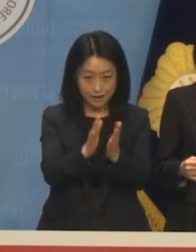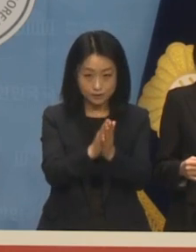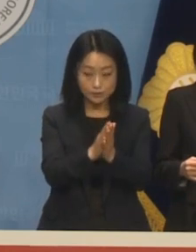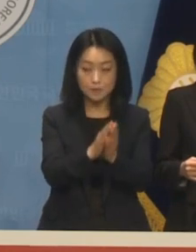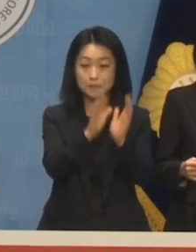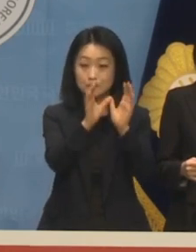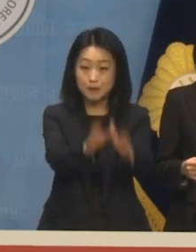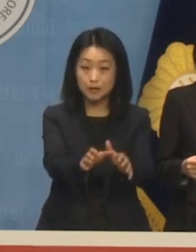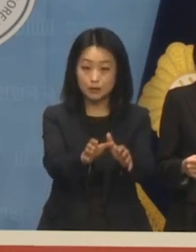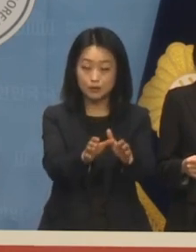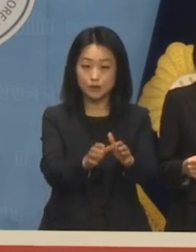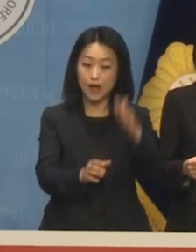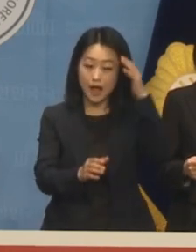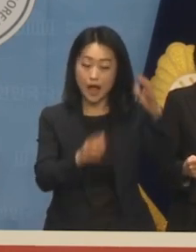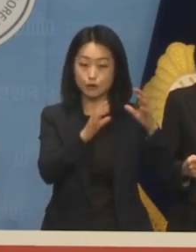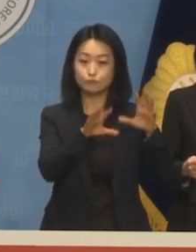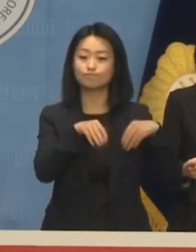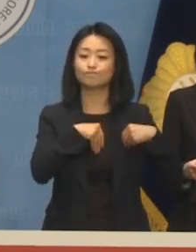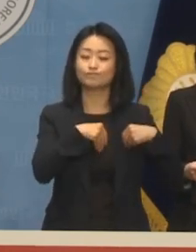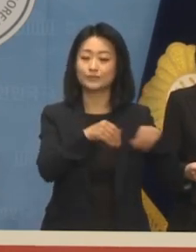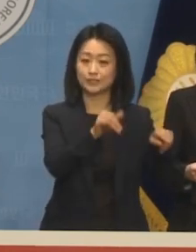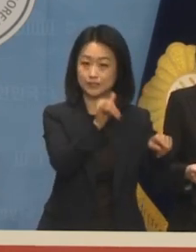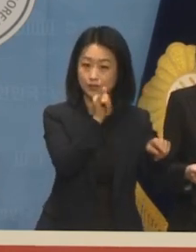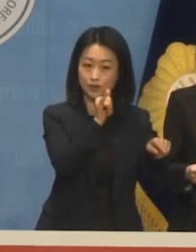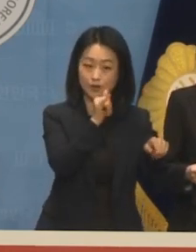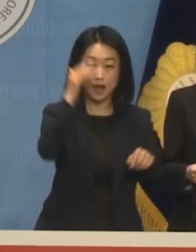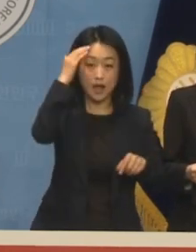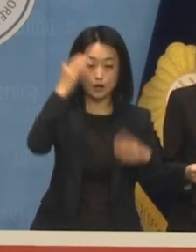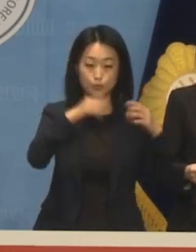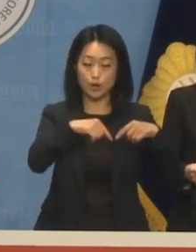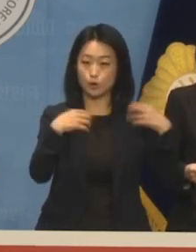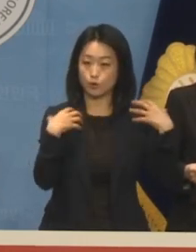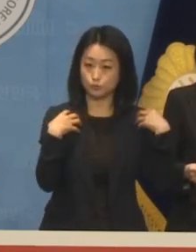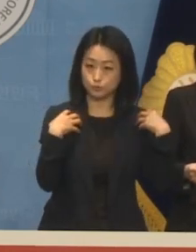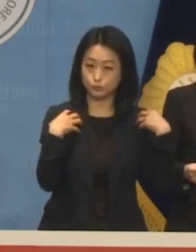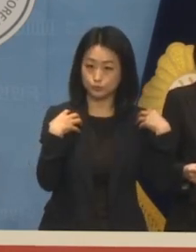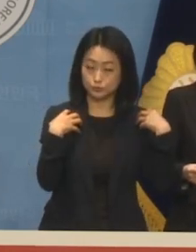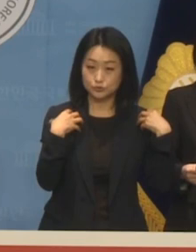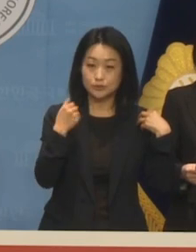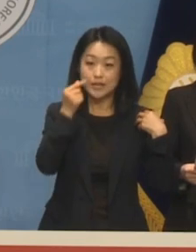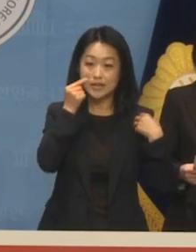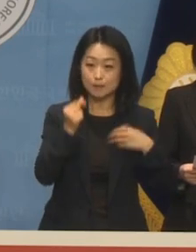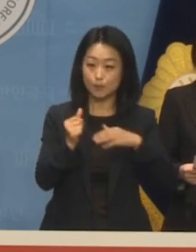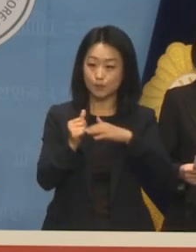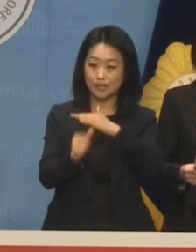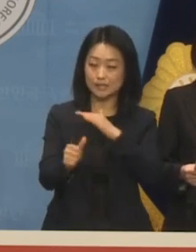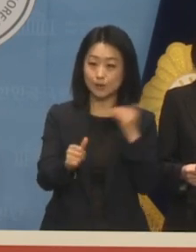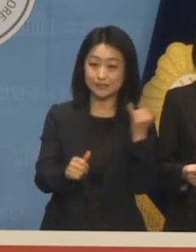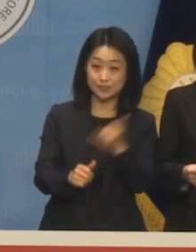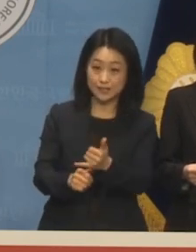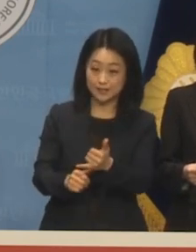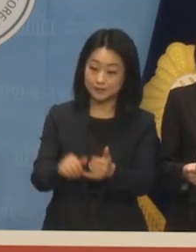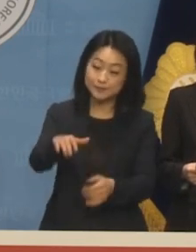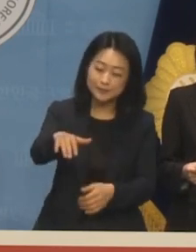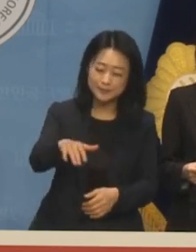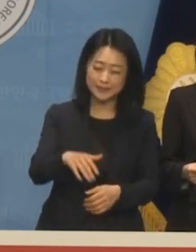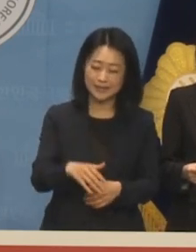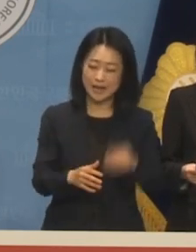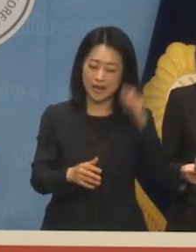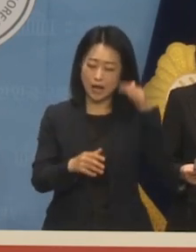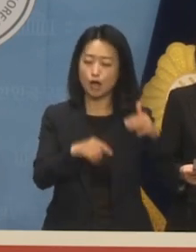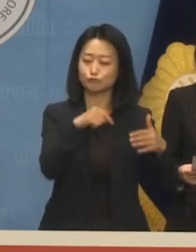있습니다 앞서 한국 외교부는 주일 한국대사관의 전화에 한국내 반일 여론이